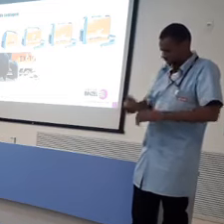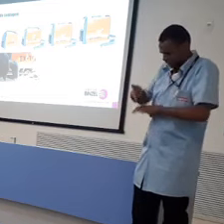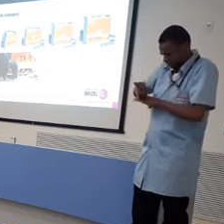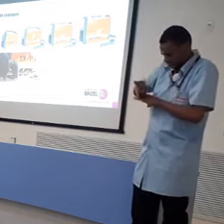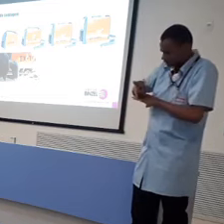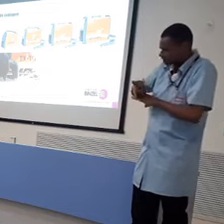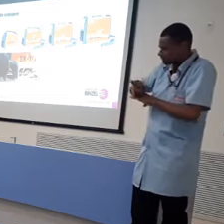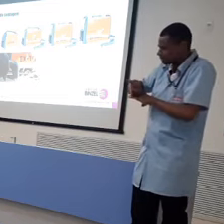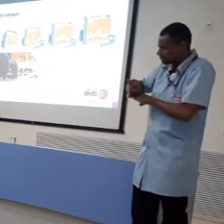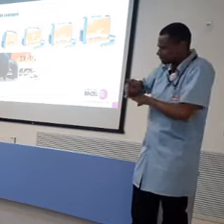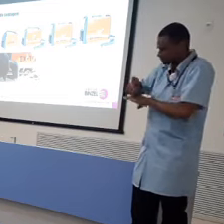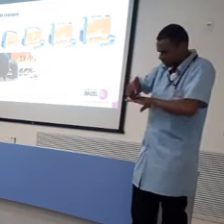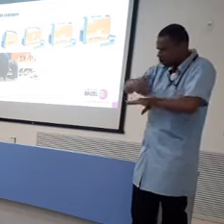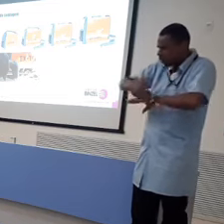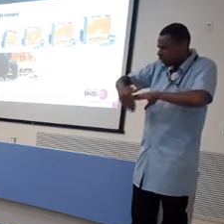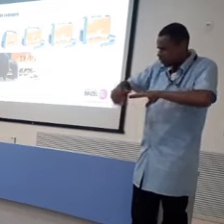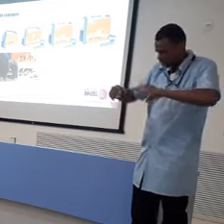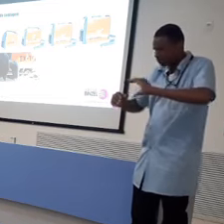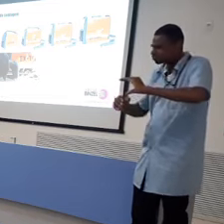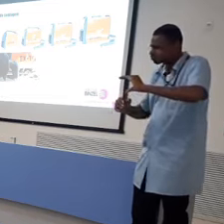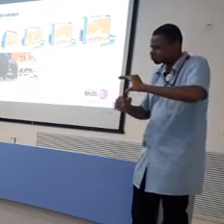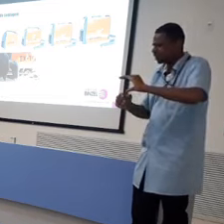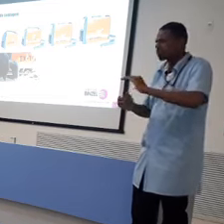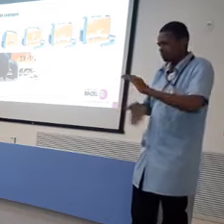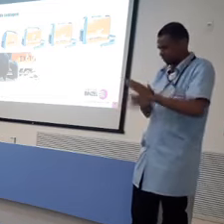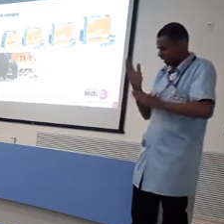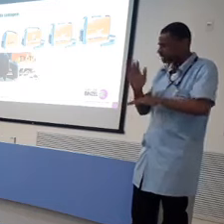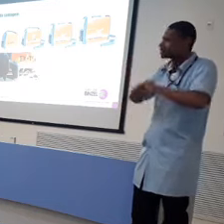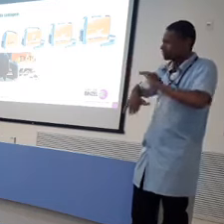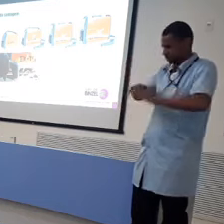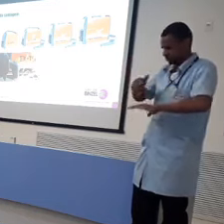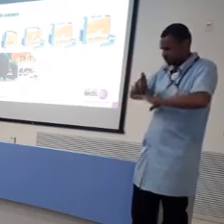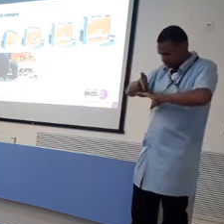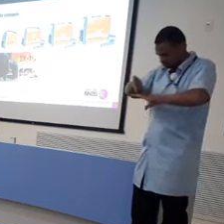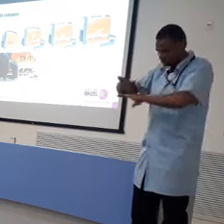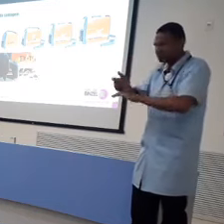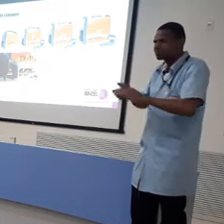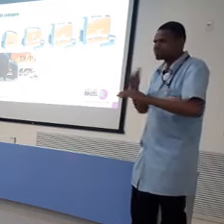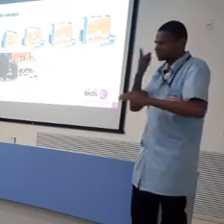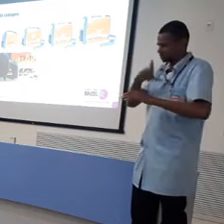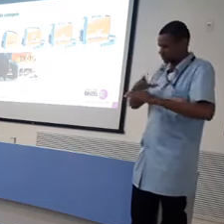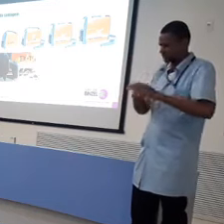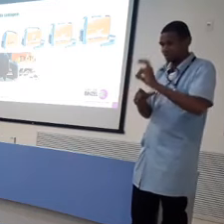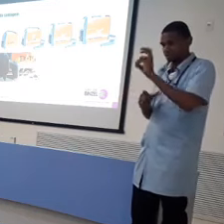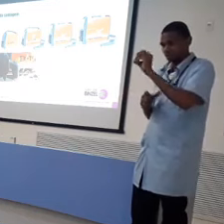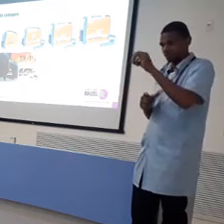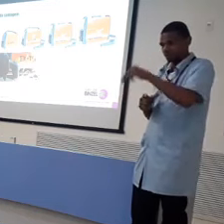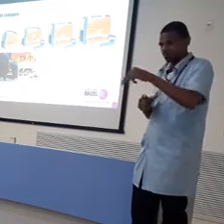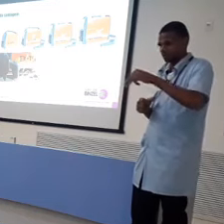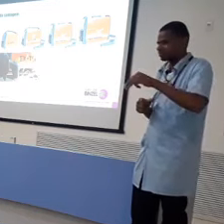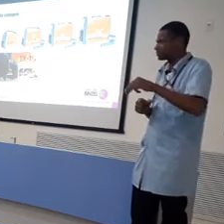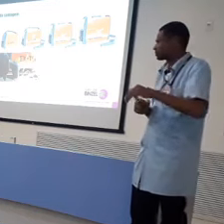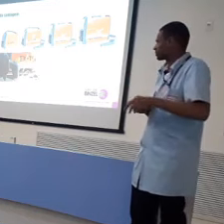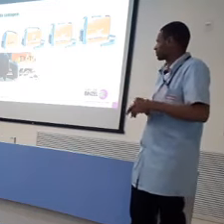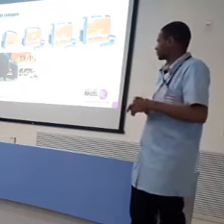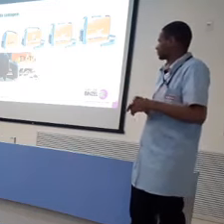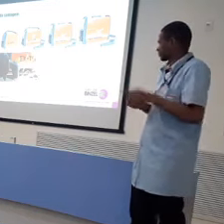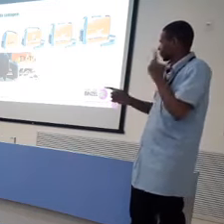consegue fazer o corte manual, tá? Existem tochas, você pode ver que essa tocha aqui é